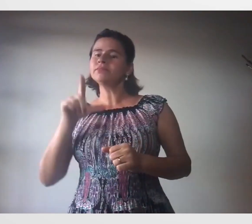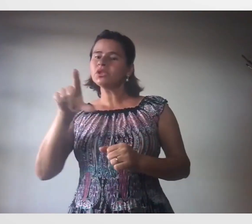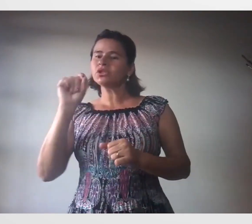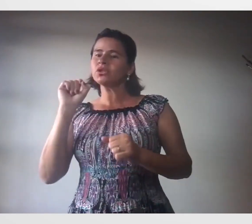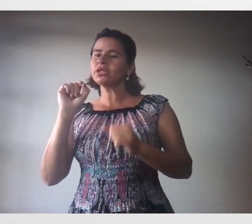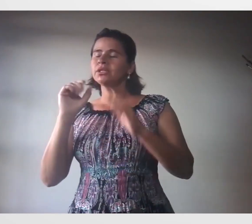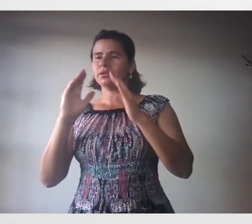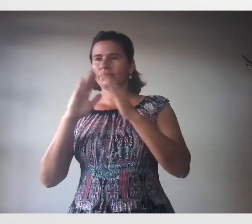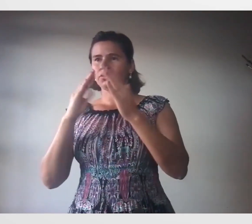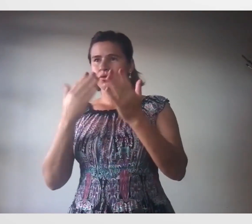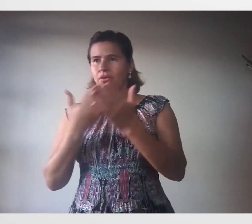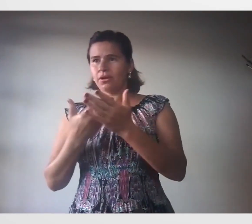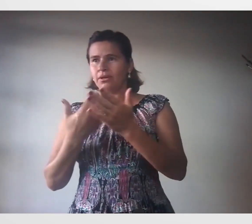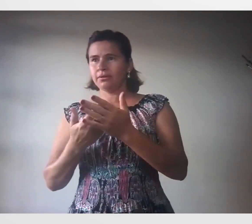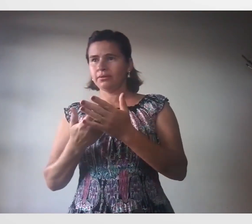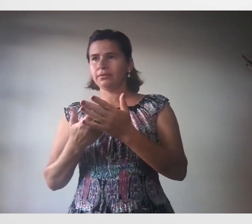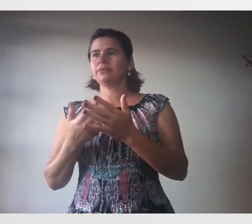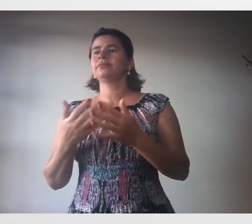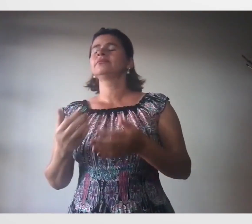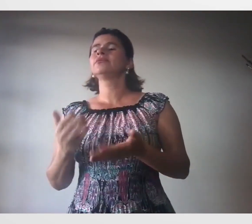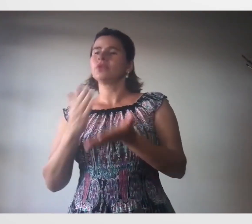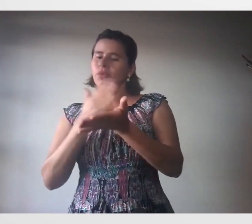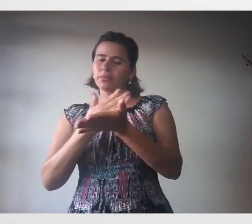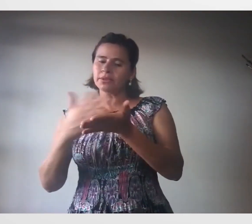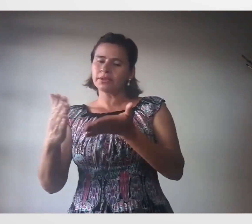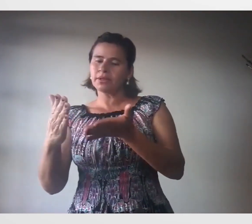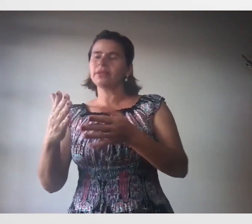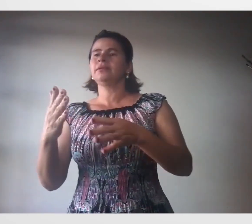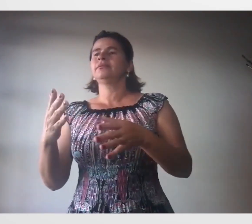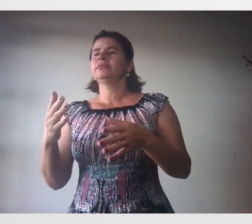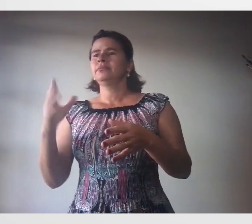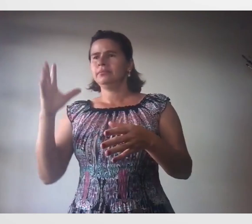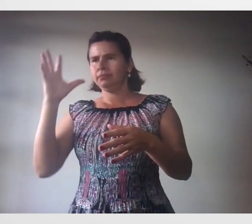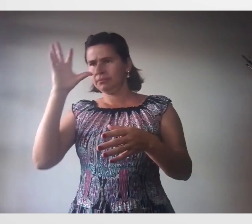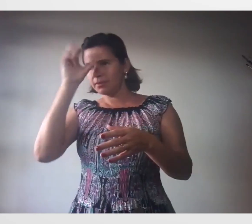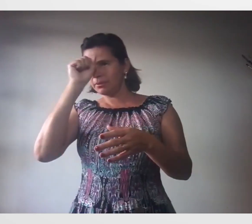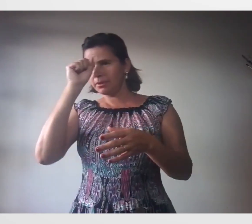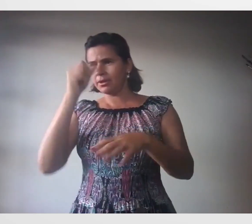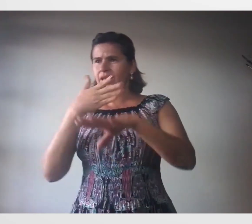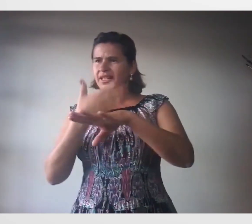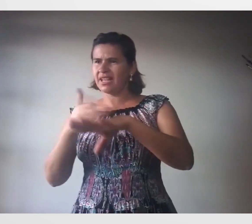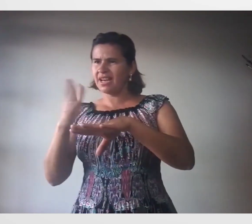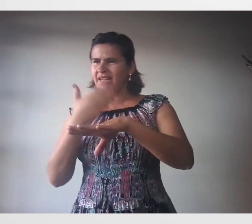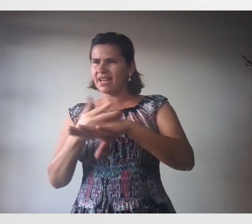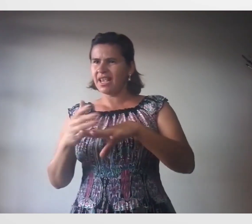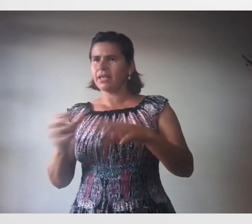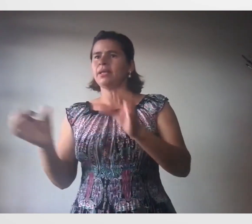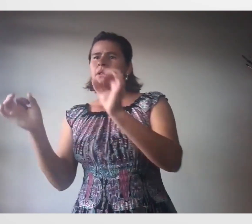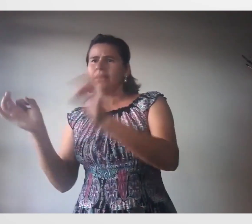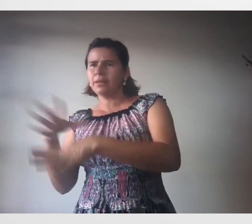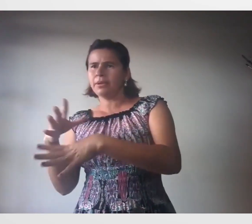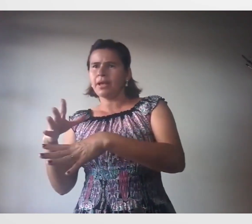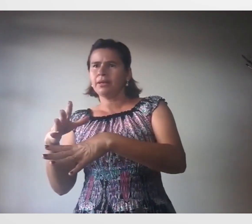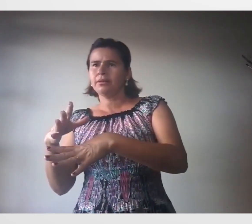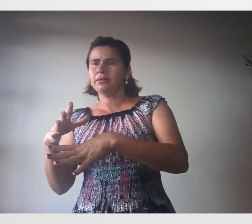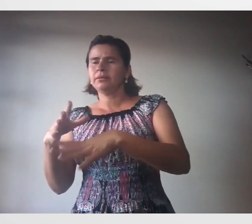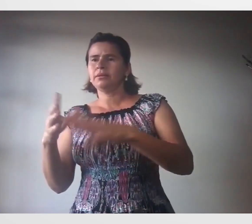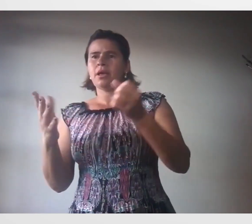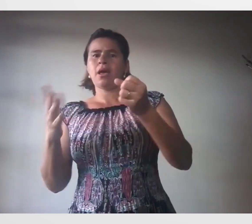me tornar fluente. É isso que eu vou fazer. Que eu vou treinar bastante e aí eu vou acabar o curso avançado e